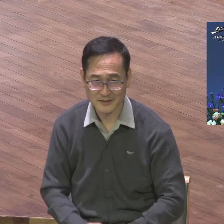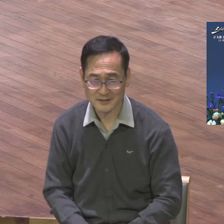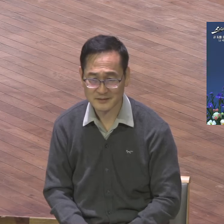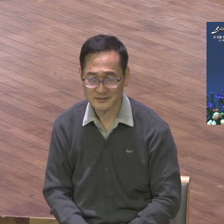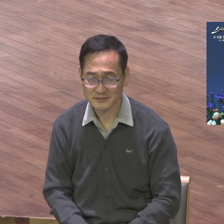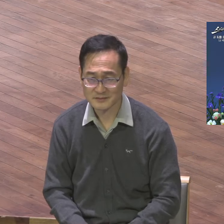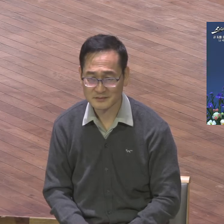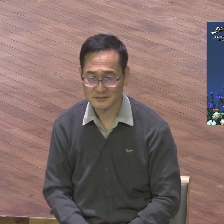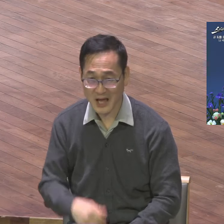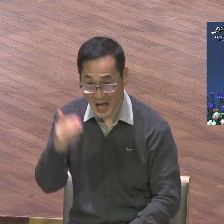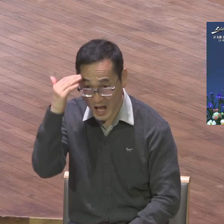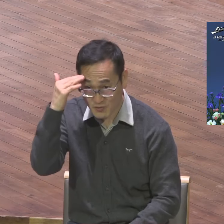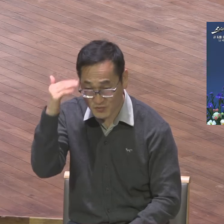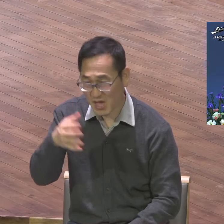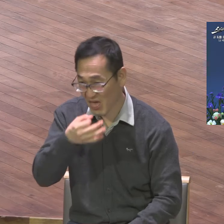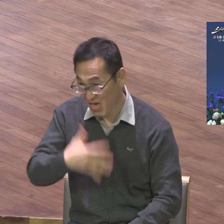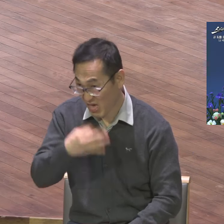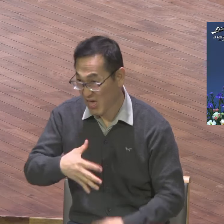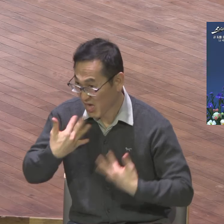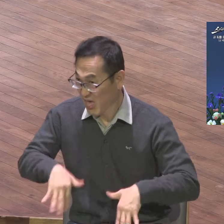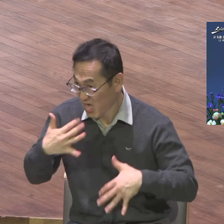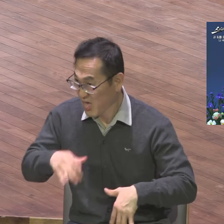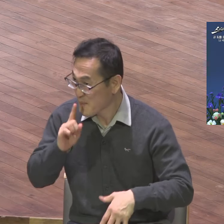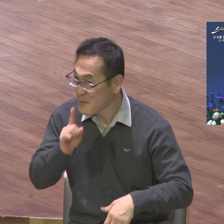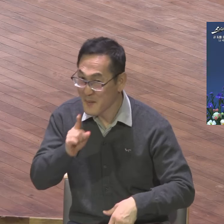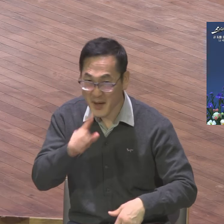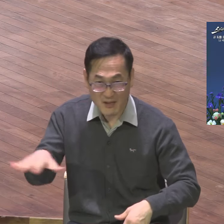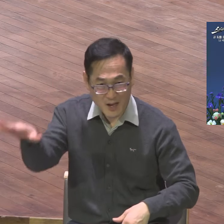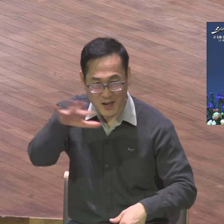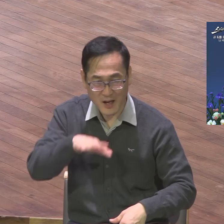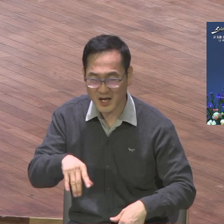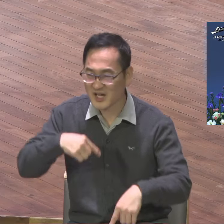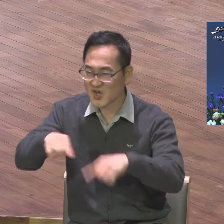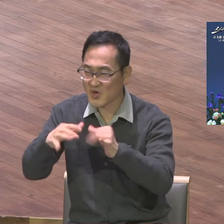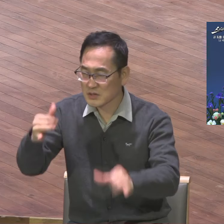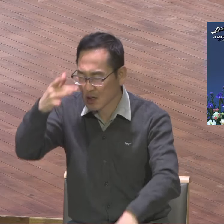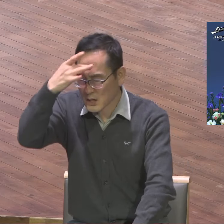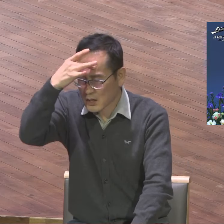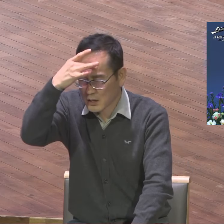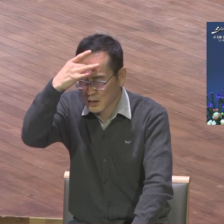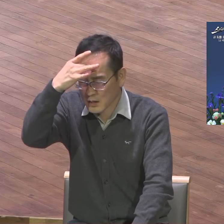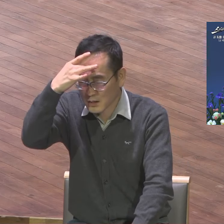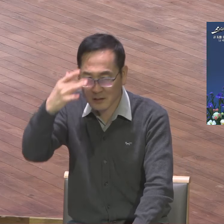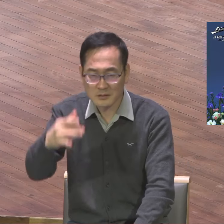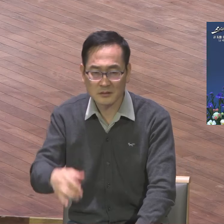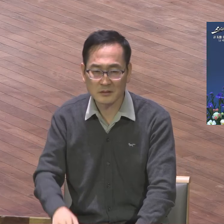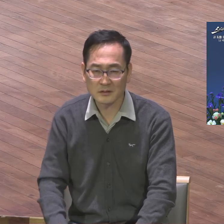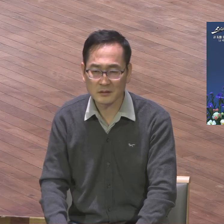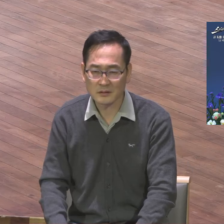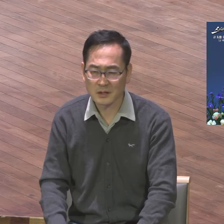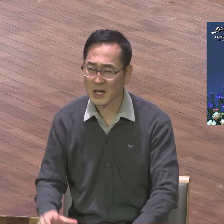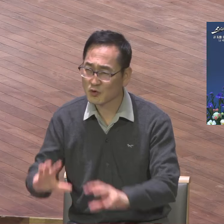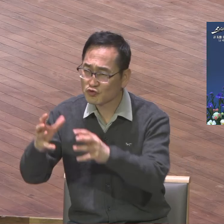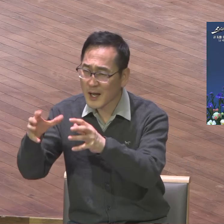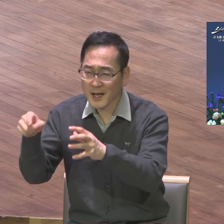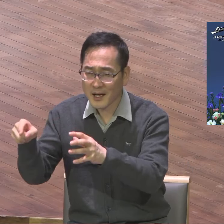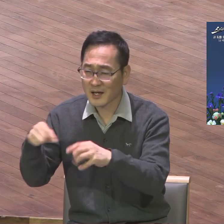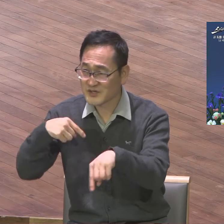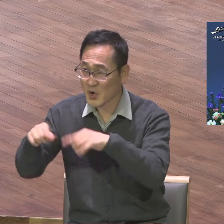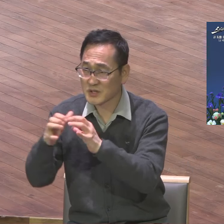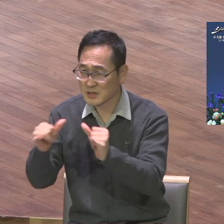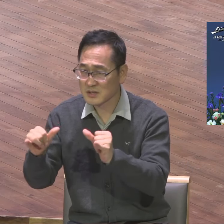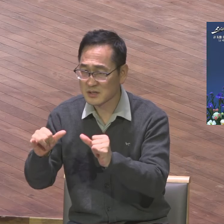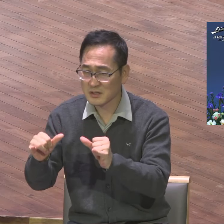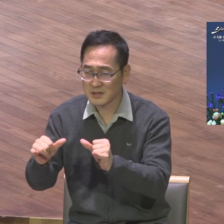피로 사회가 되어버렸다. 정치권은 여전히 국가의 미래가 아니라 그야말로 과거의 일,